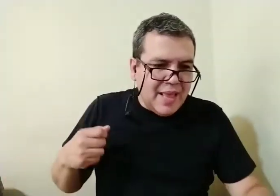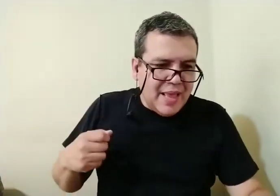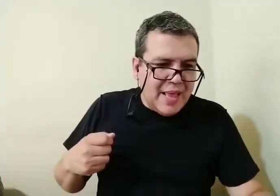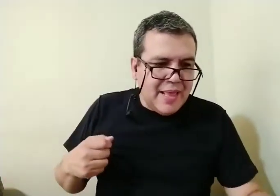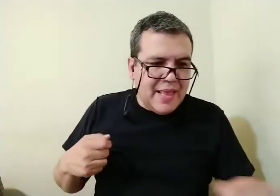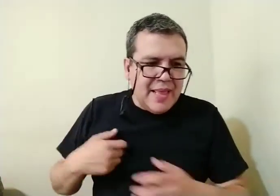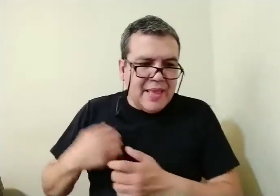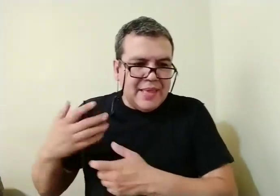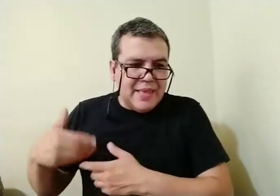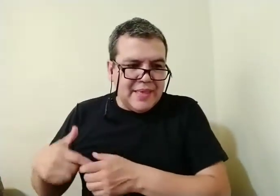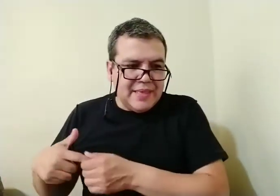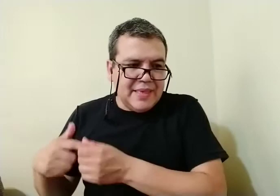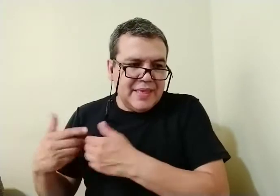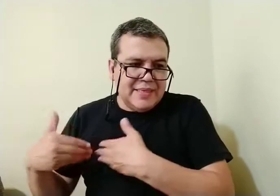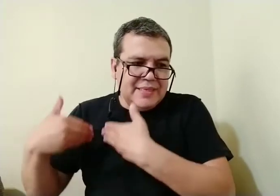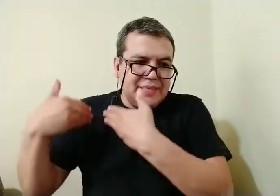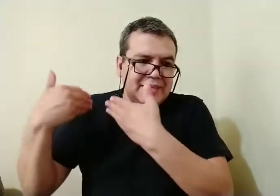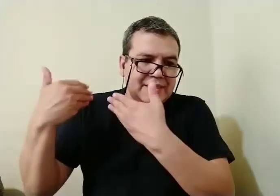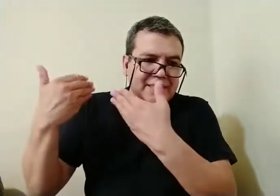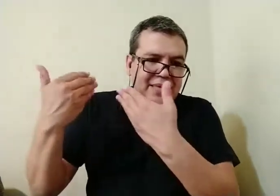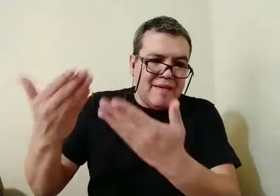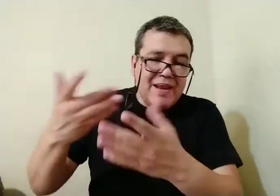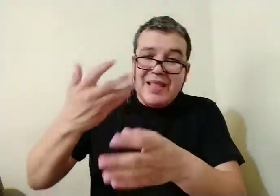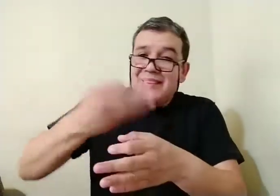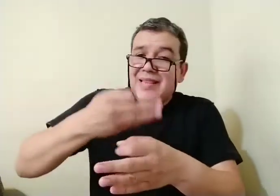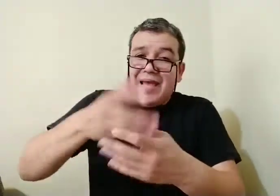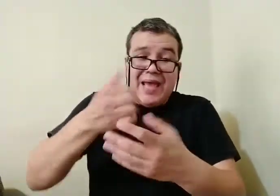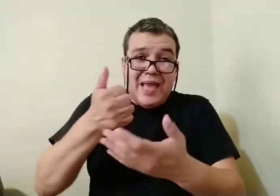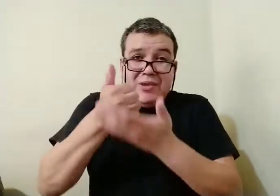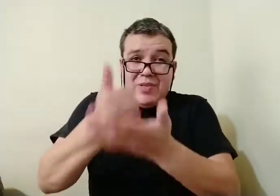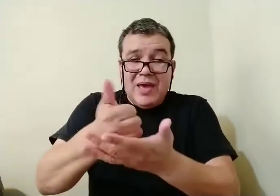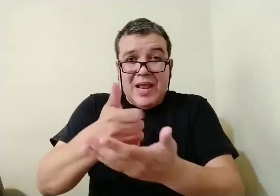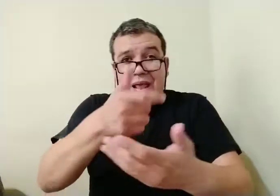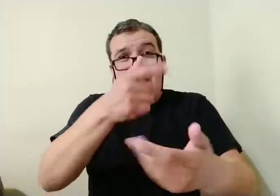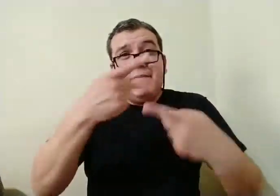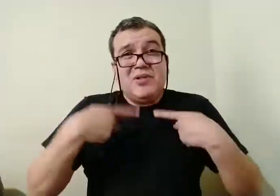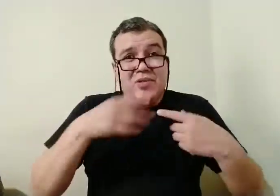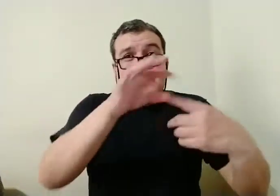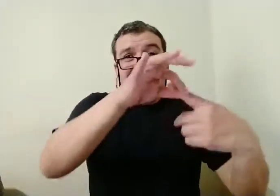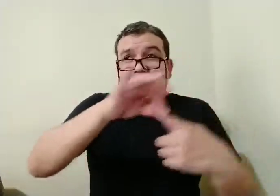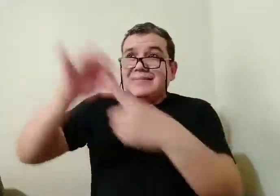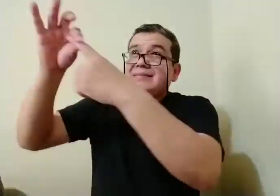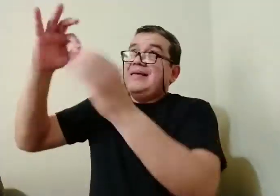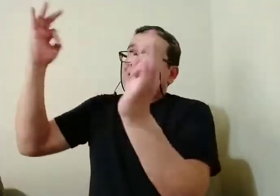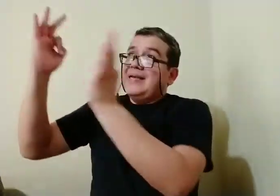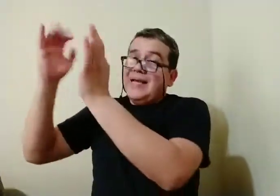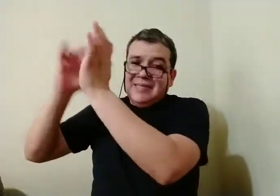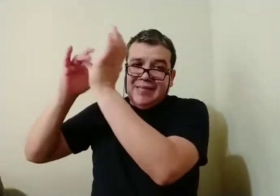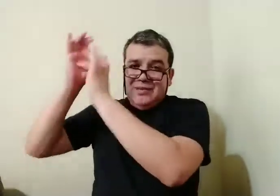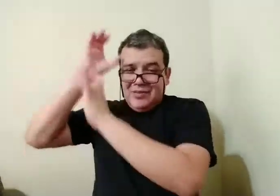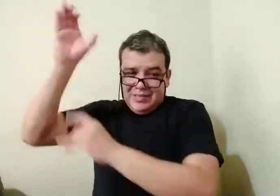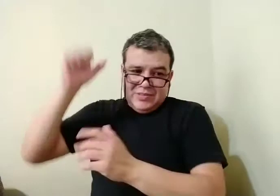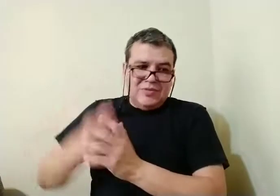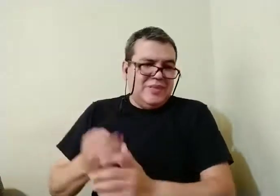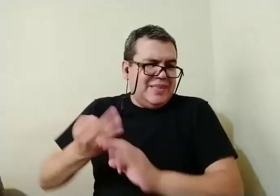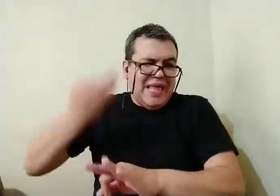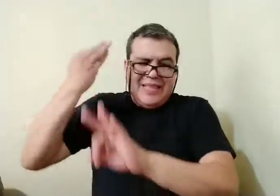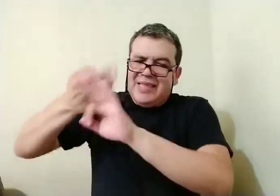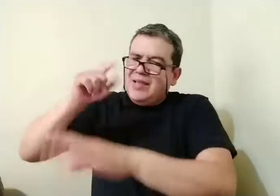testificar. Abre nuestros ojos para ver las posibilidades entre las personas